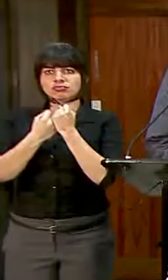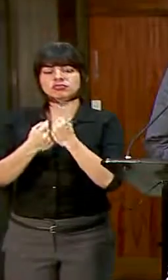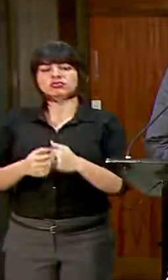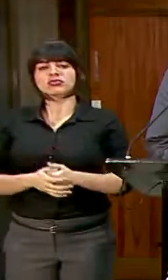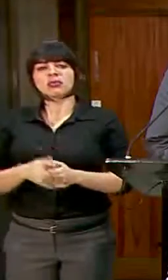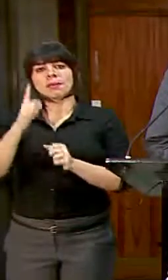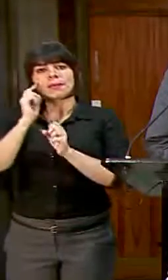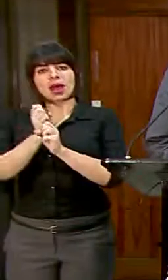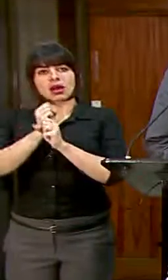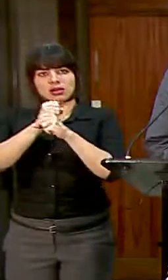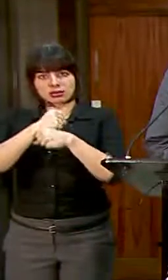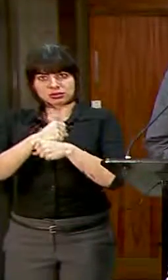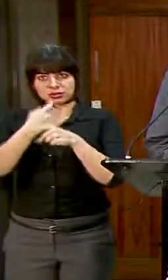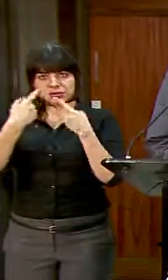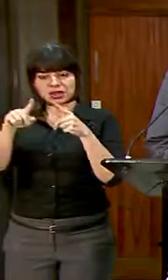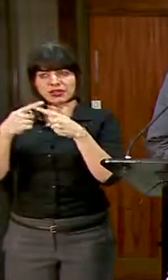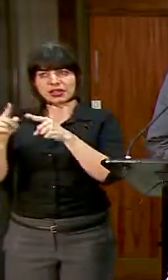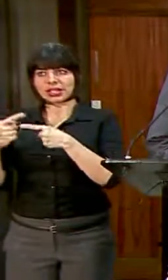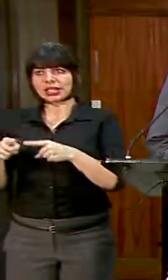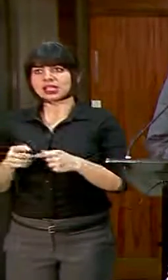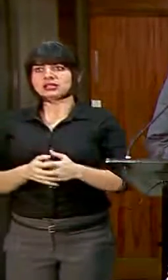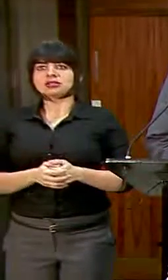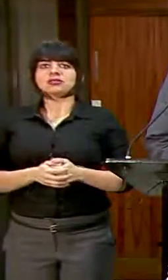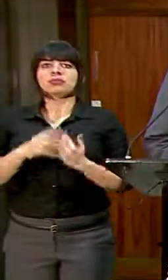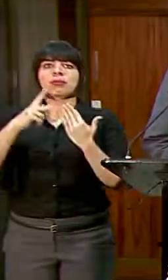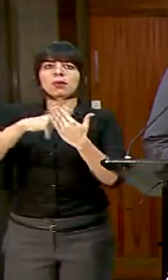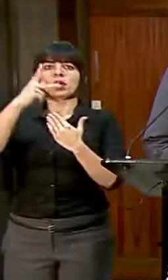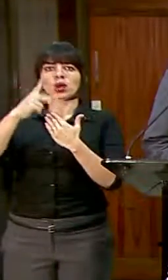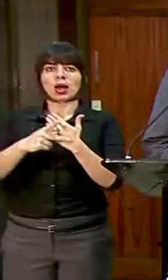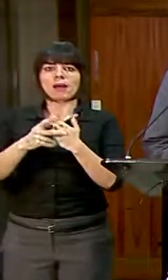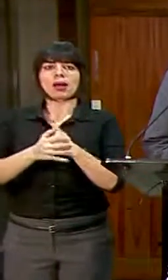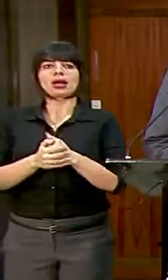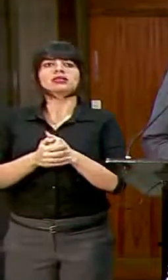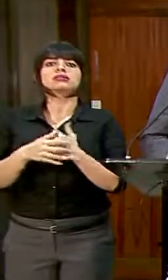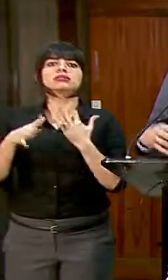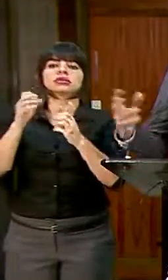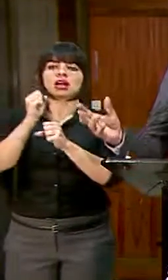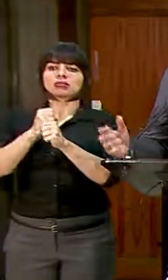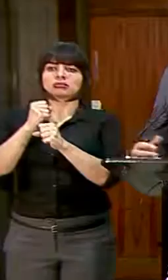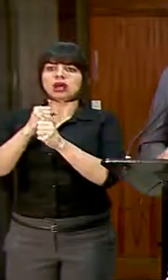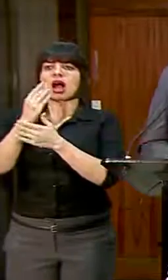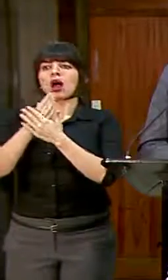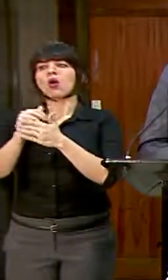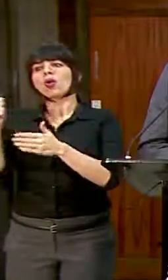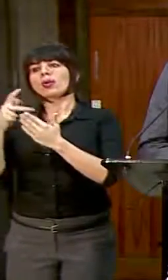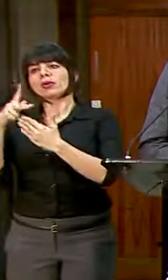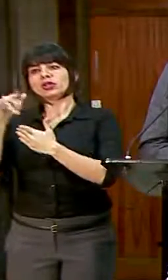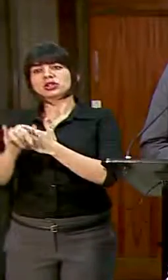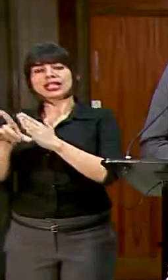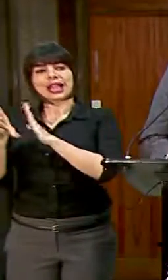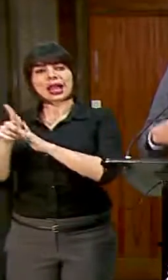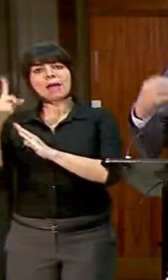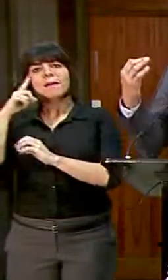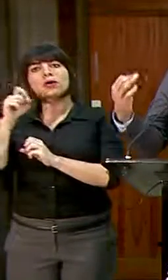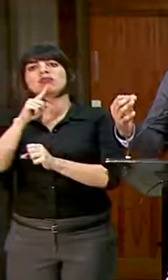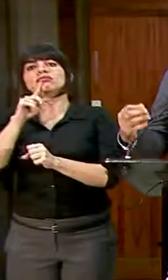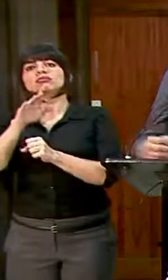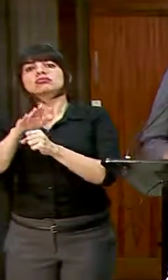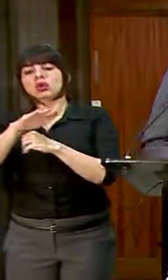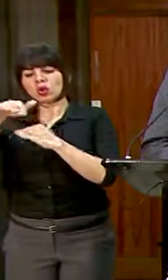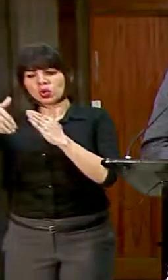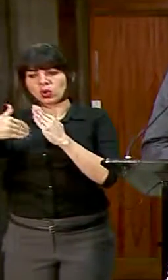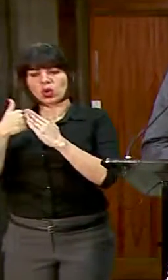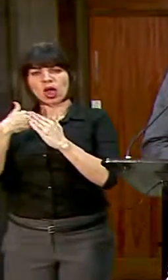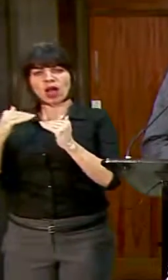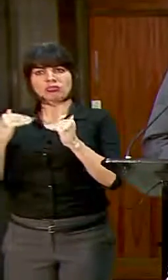la elaboración de los diferentes programas que hemos desarrollado y de algunos de los proyectos de ley para garantizar que estos tuvieran la